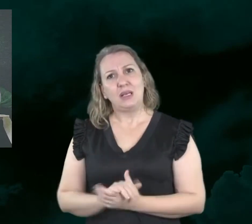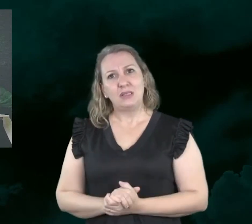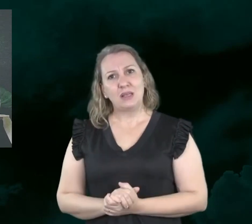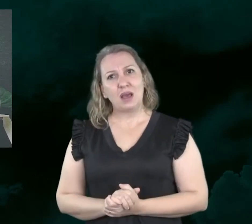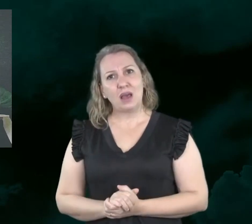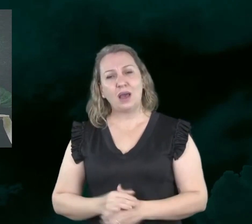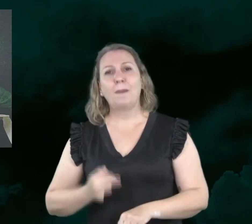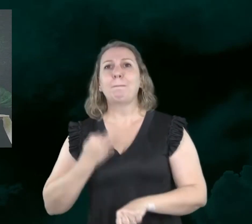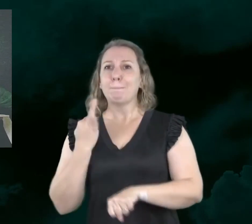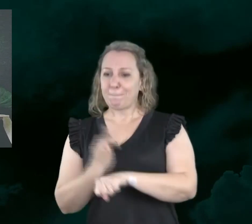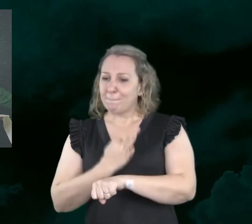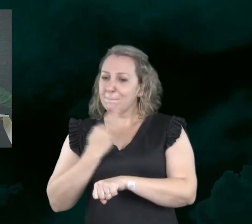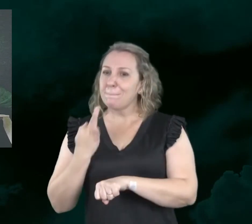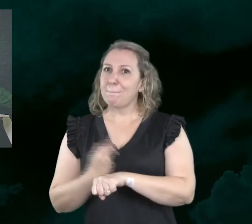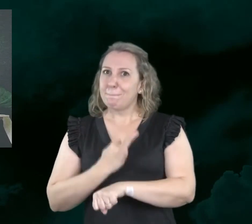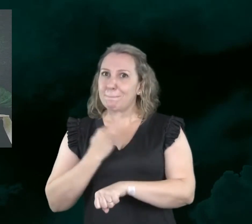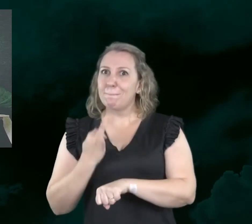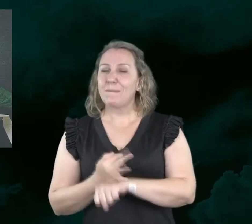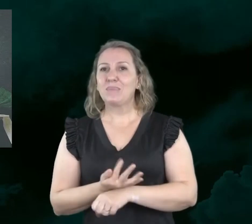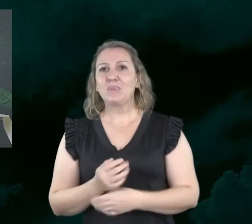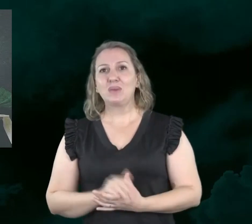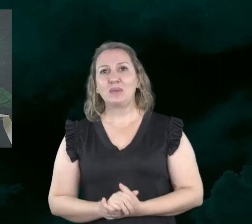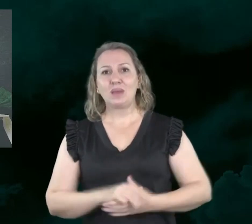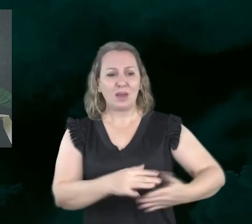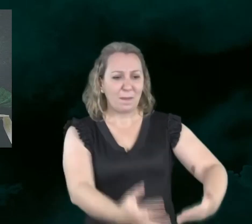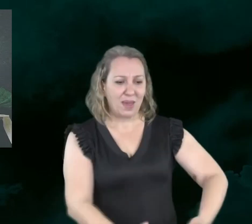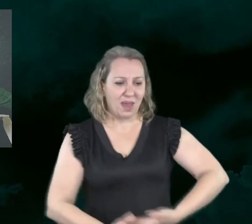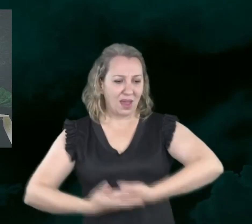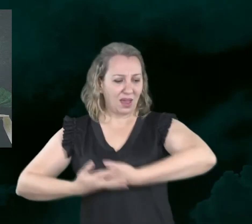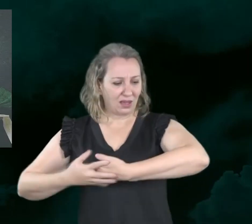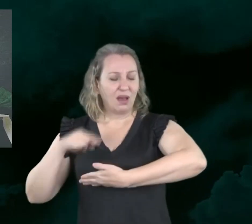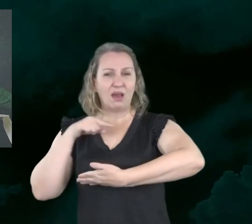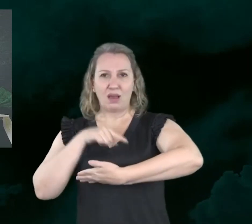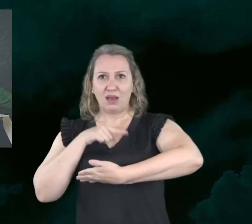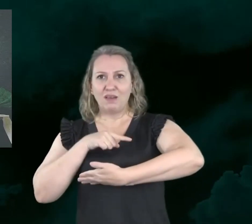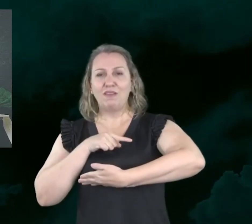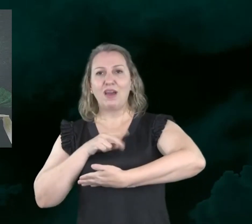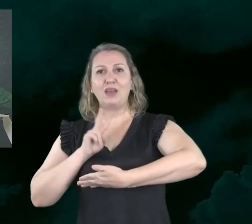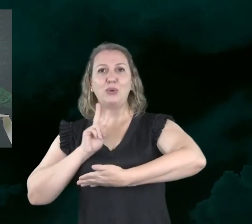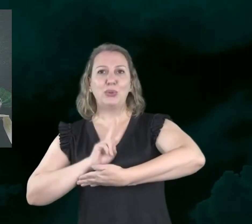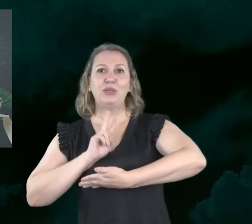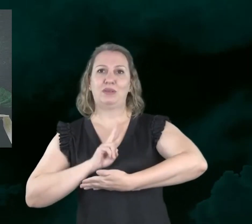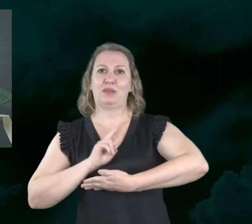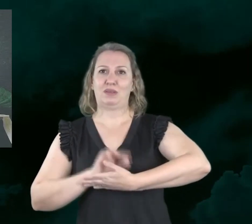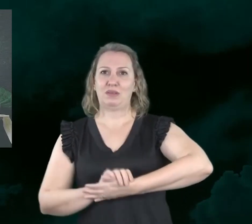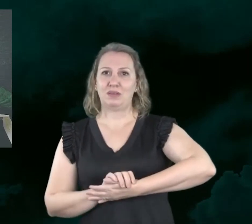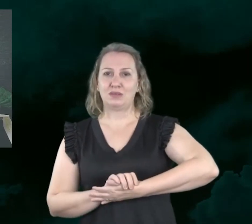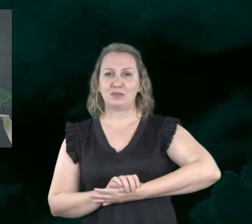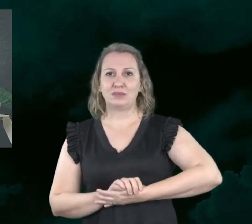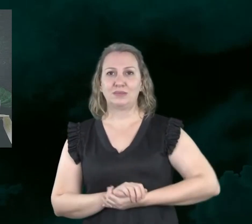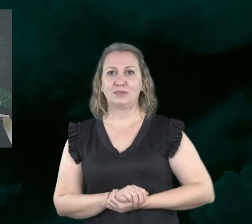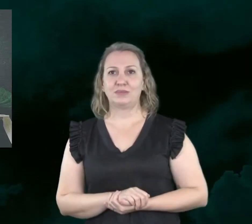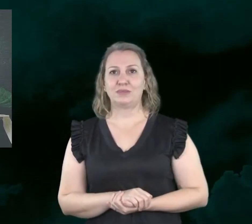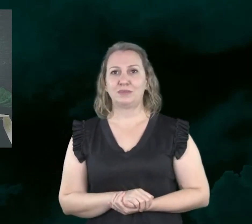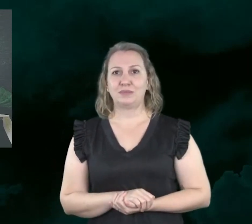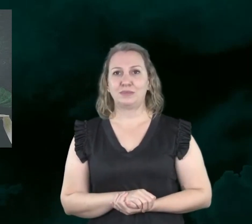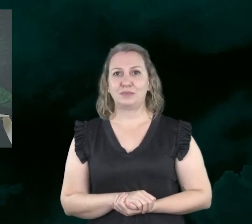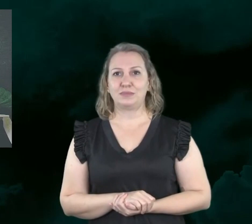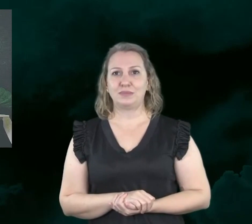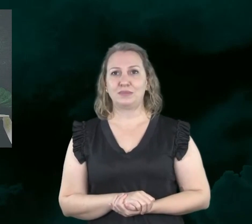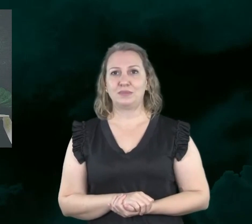faz parte da estrutura da vida cristã, da estrutura da vida da igreja. E